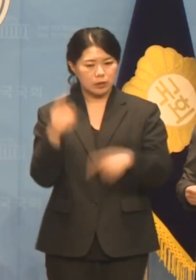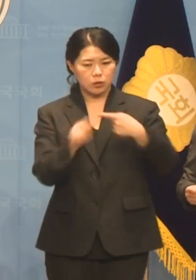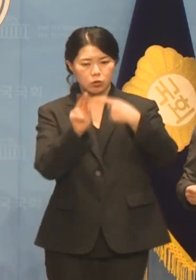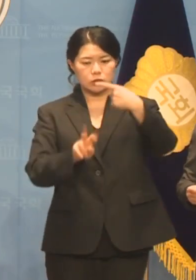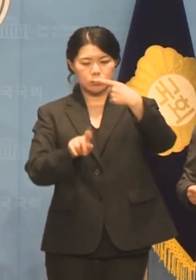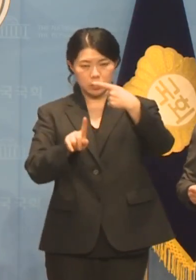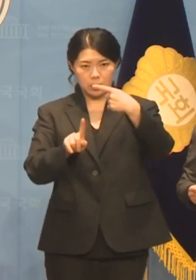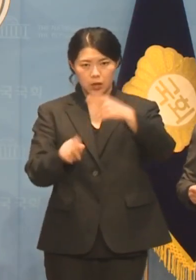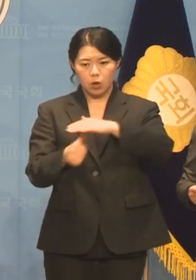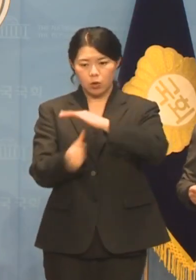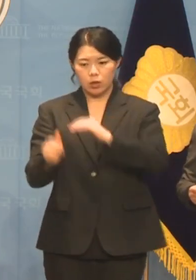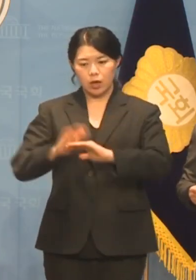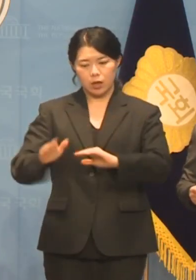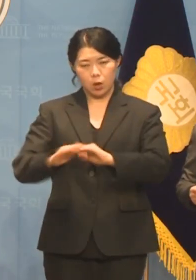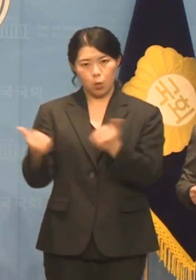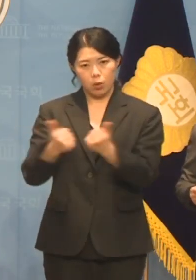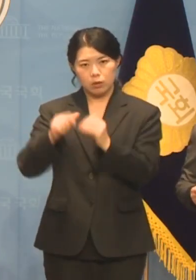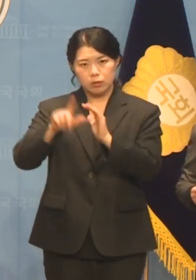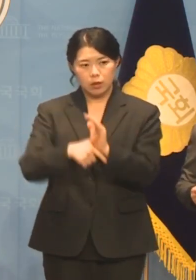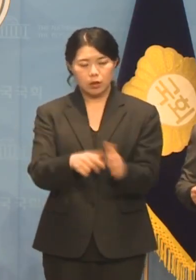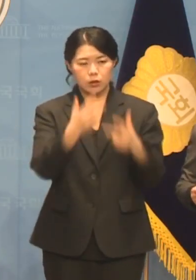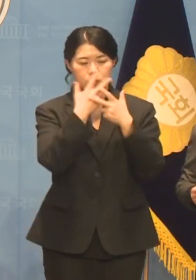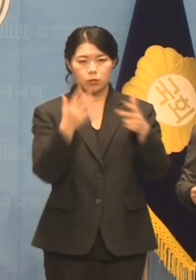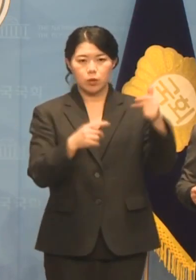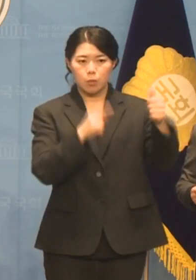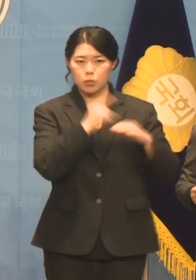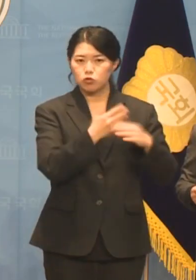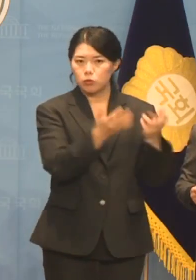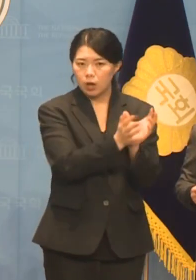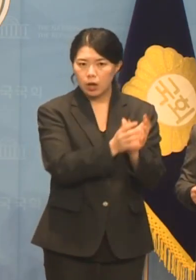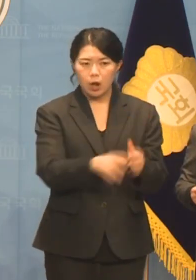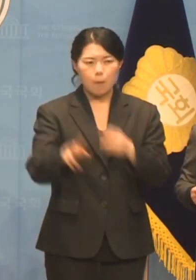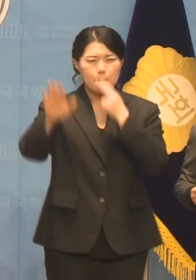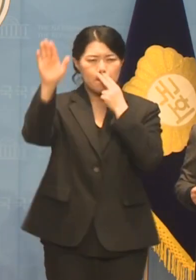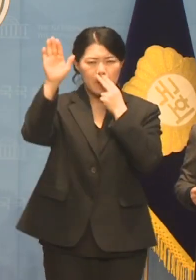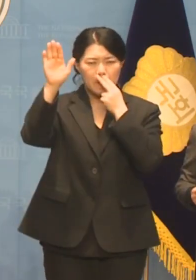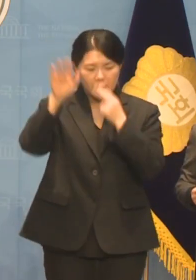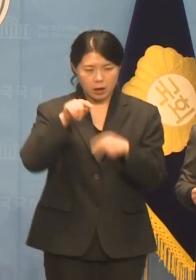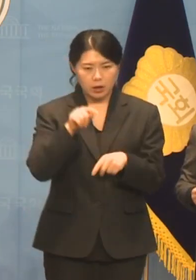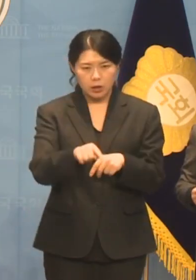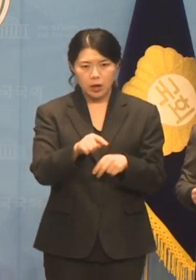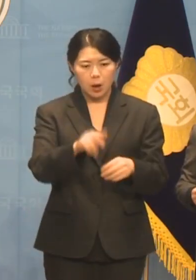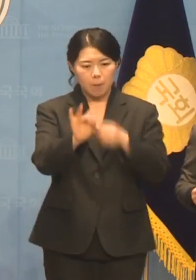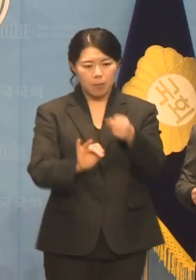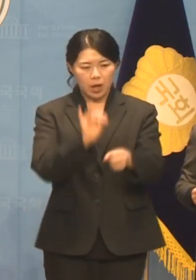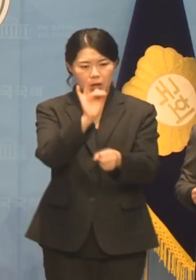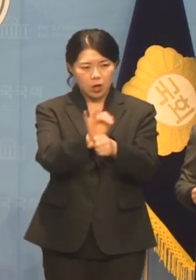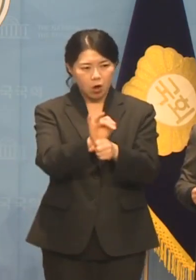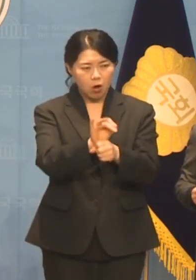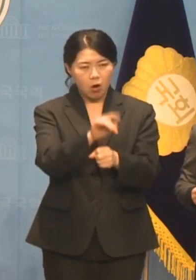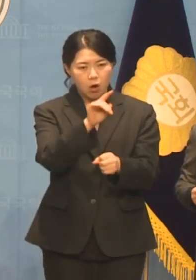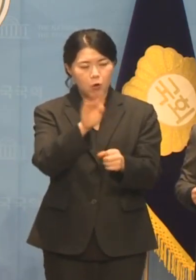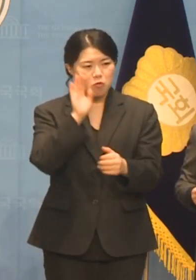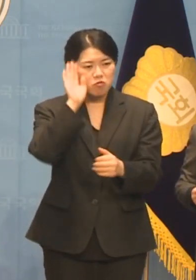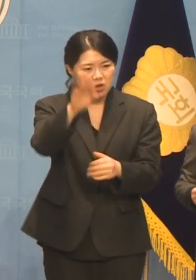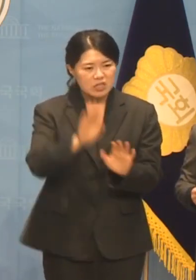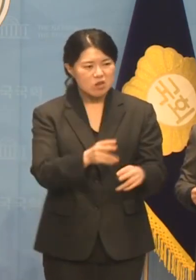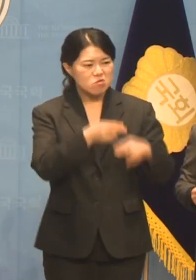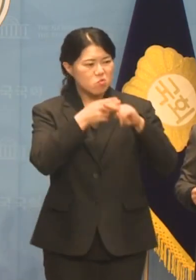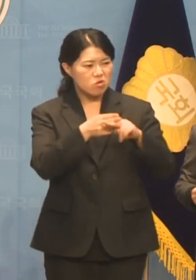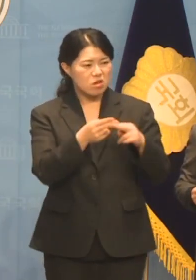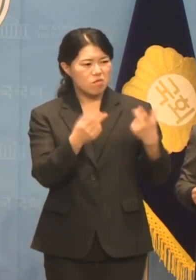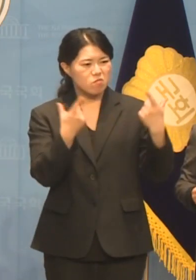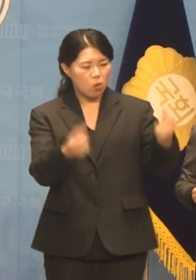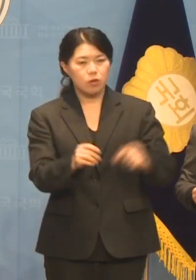21일 원내대책회의에서 이재명 대표의 민주당과 히틀러의 나치 100년의 시차를 두고 태어난 독재